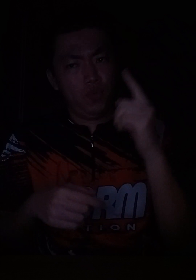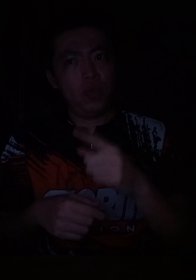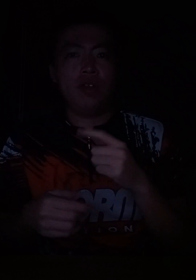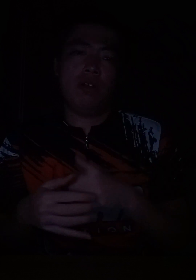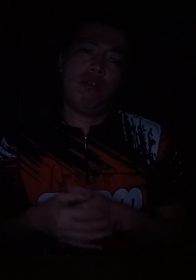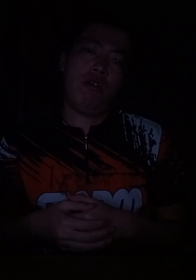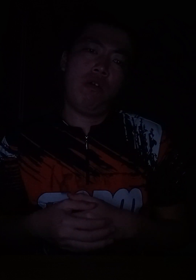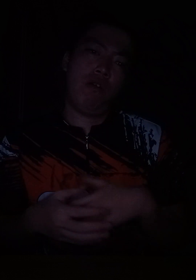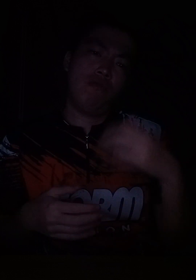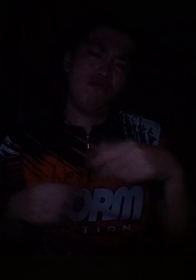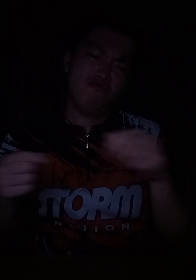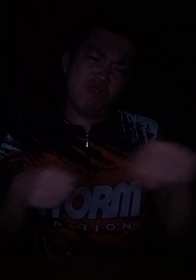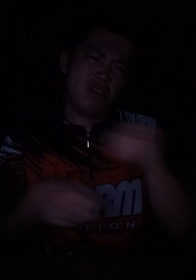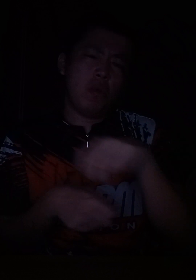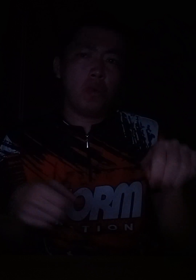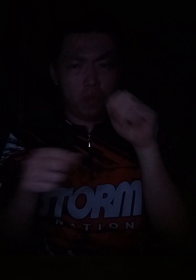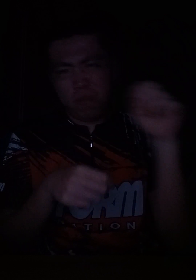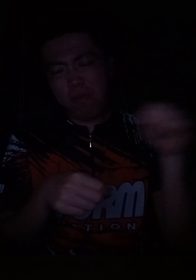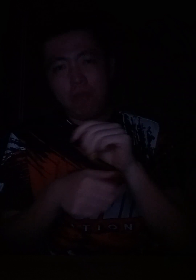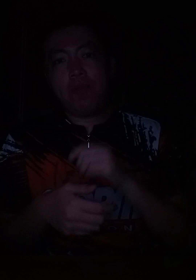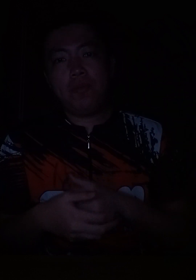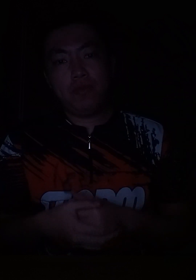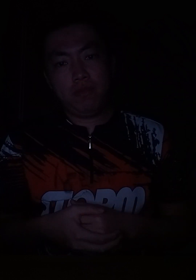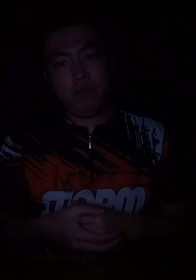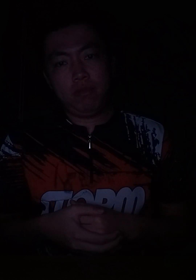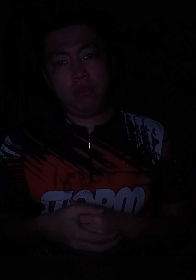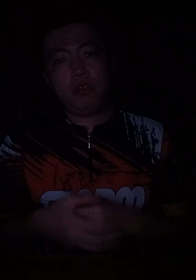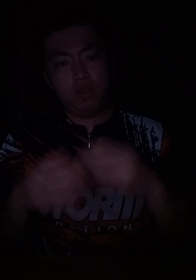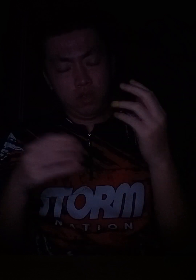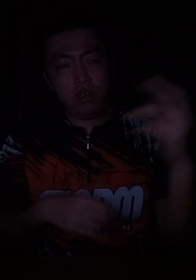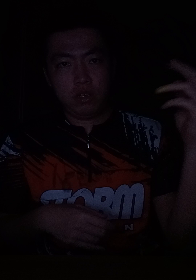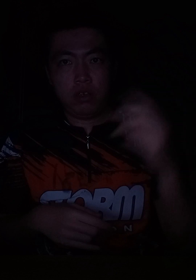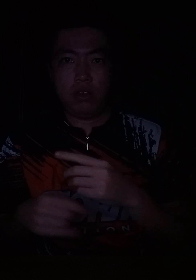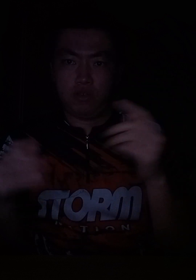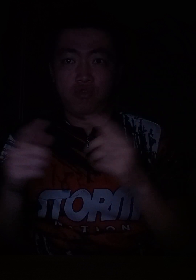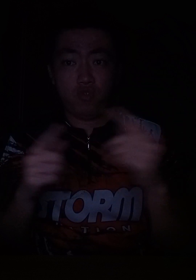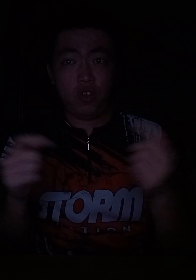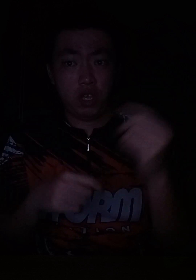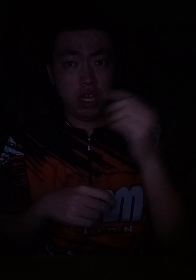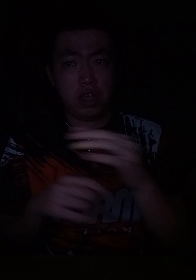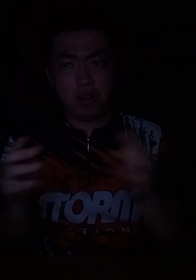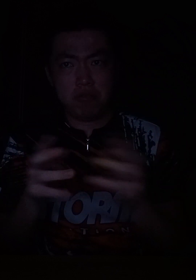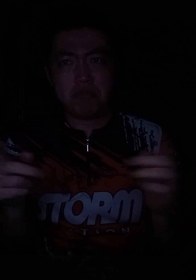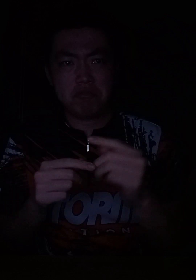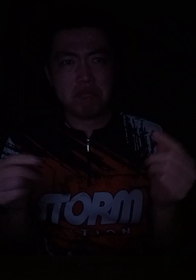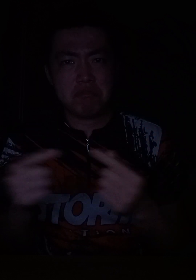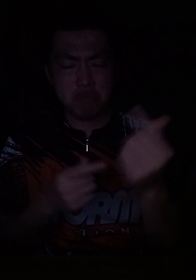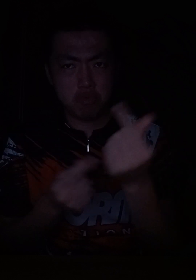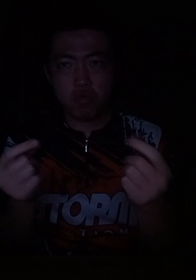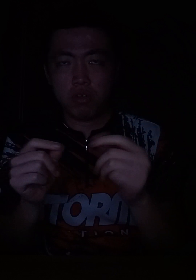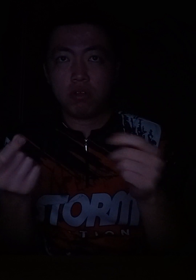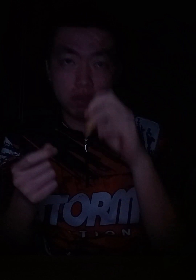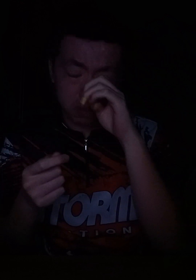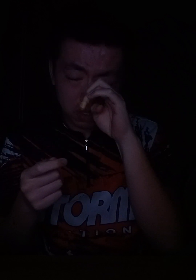2호선에서 흉기 사건이 또 벌어졌습니다. 50대 남성이 운행 중인 열차 안에서 열쇠고리에 달려있던